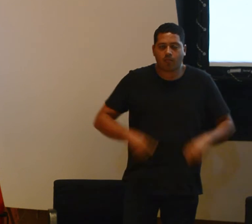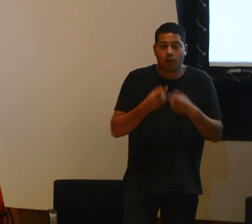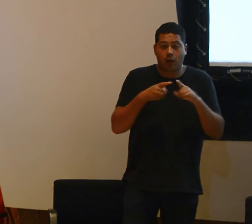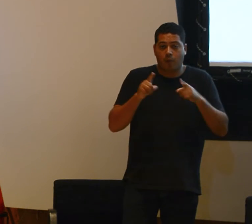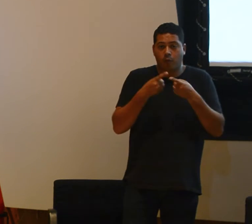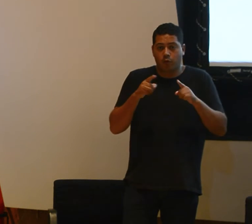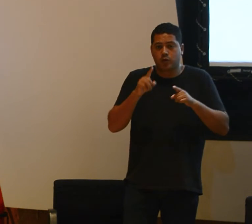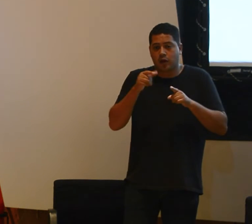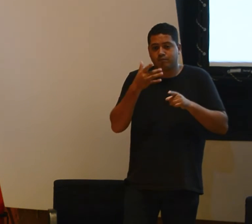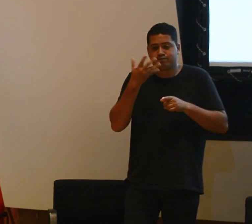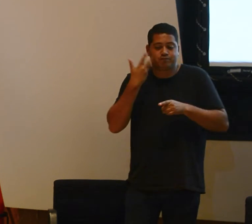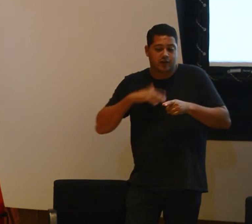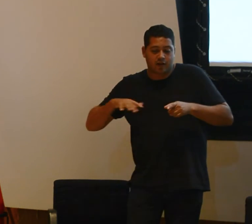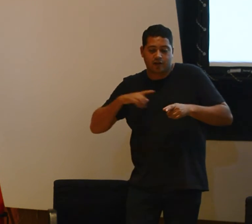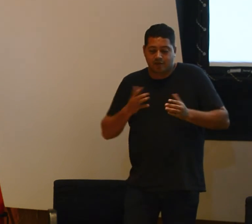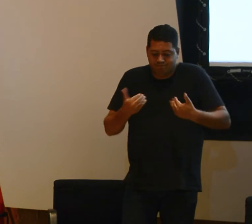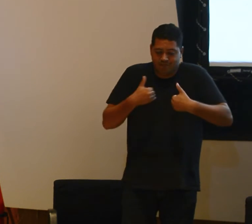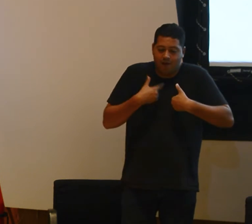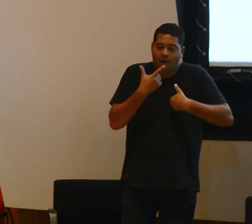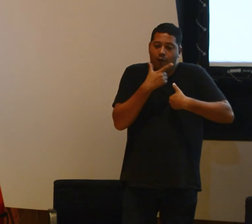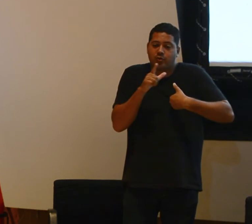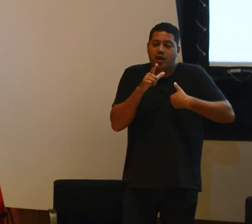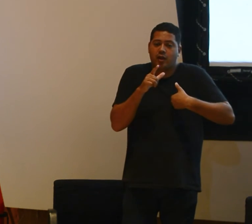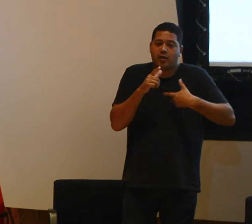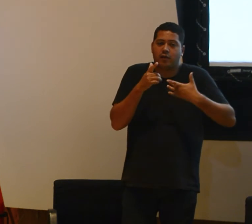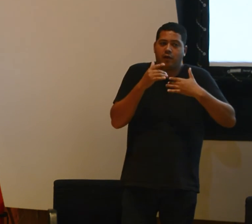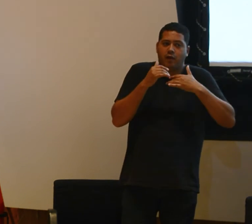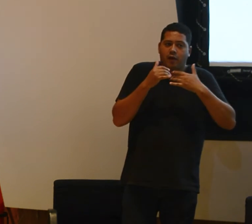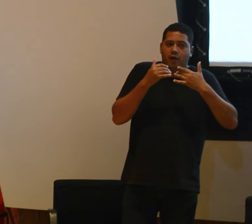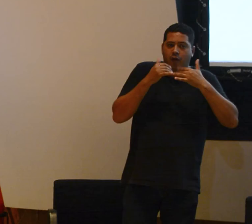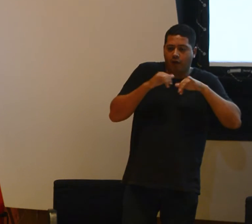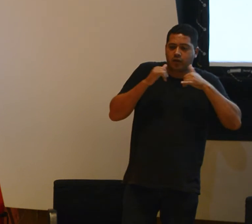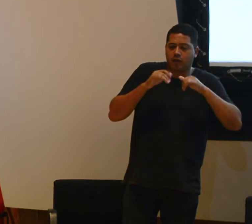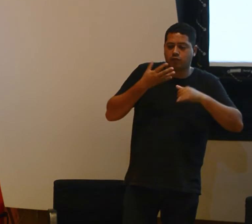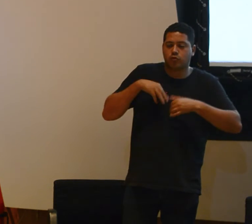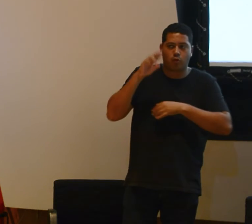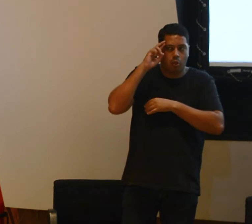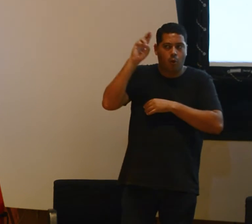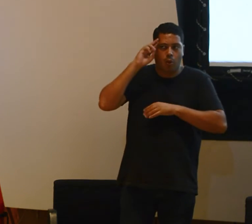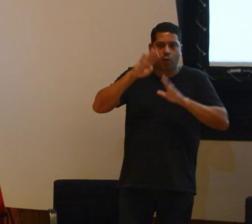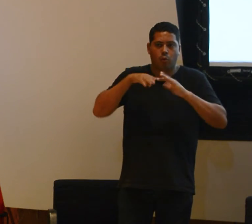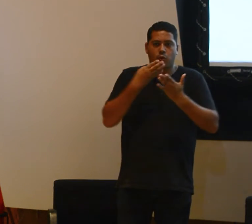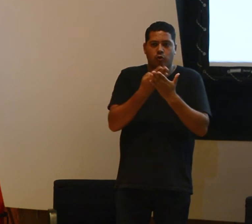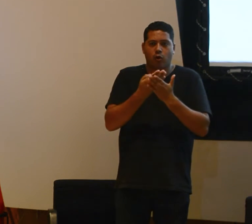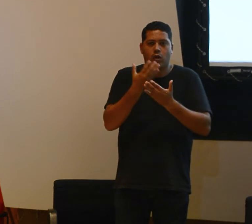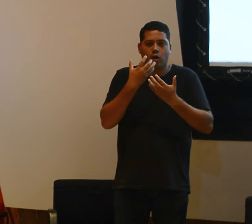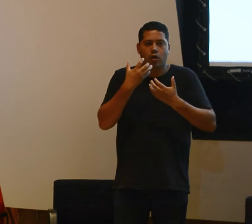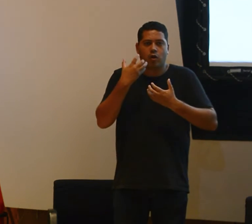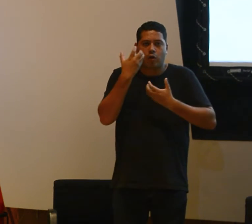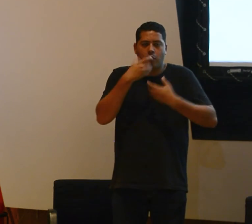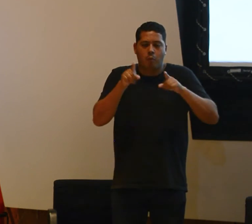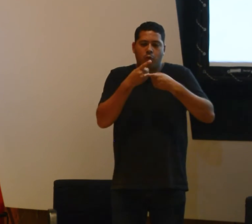verbalizar. Então, esse é um motivo que eu ouço diversas vezes, né, de pais. Eu sou proprietária de uma escola de música e hoje a gente tem